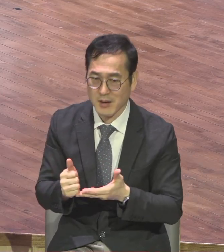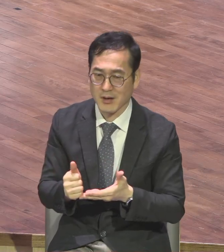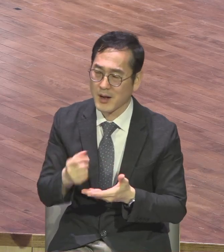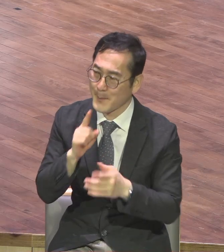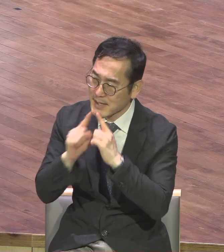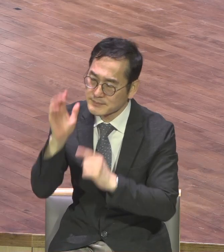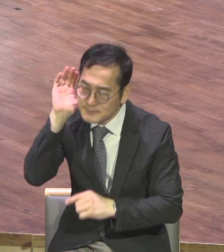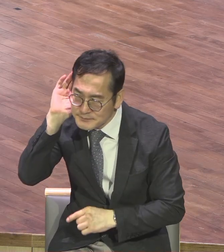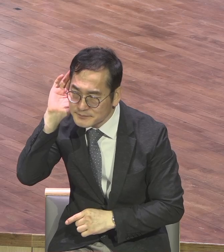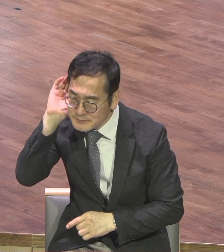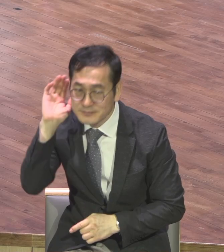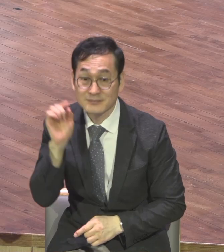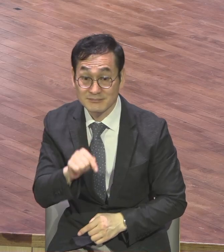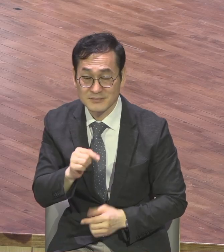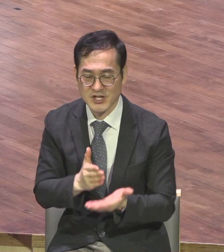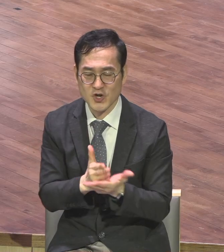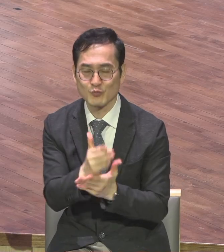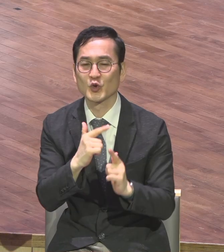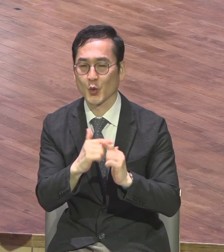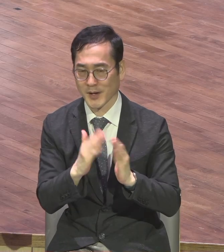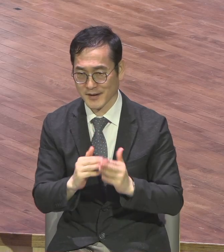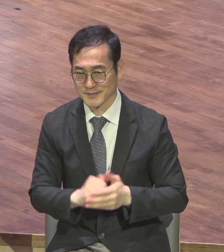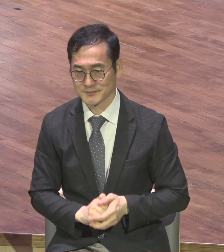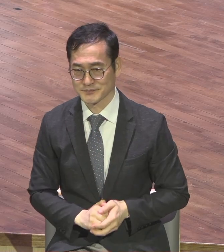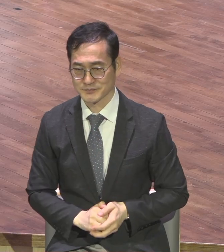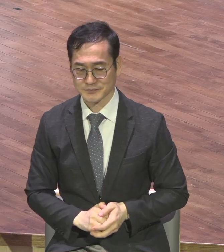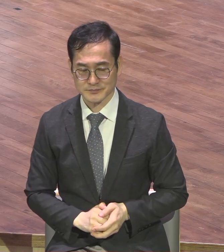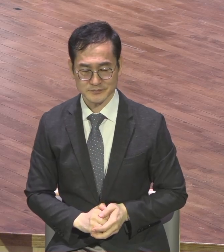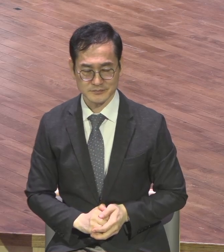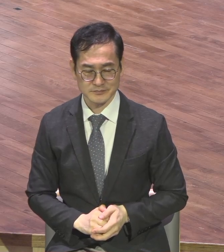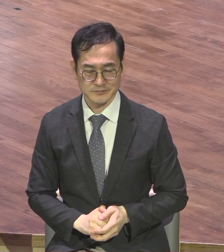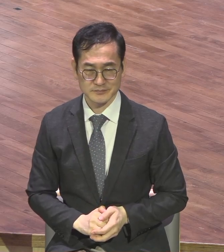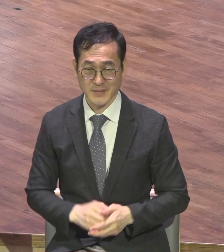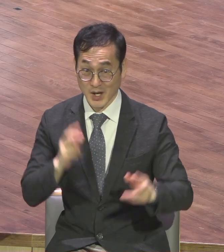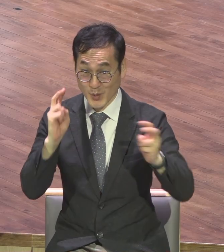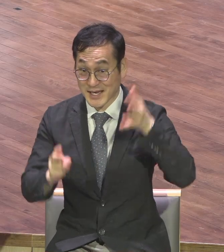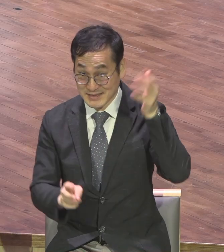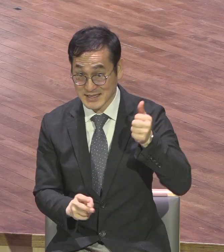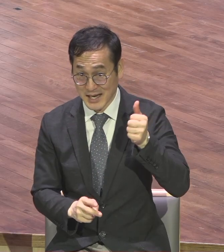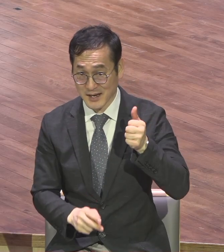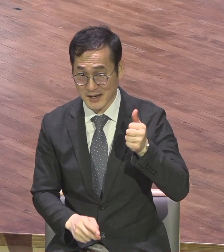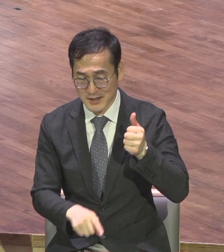그것이 전문교회입니다. 전문교회. 자기가 사장이 얼마나 좋아 직원들에게